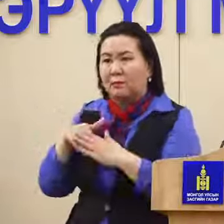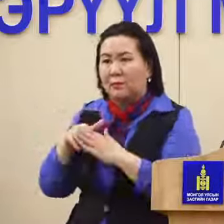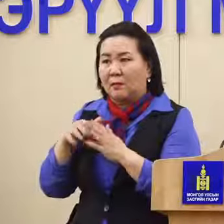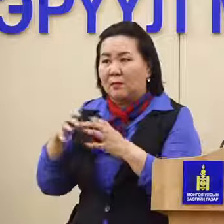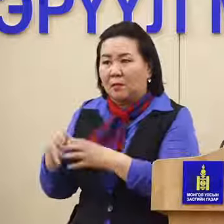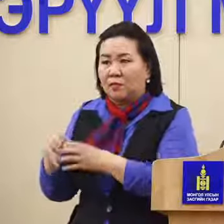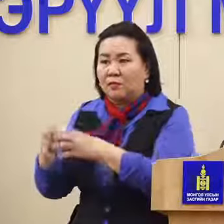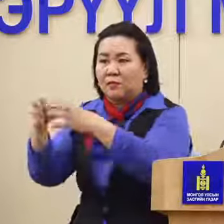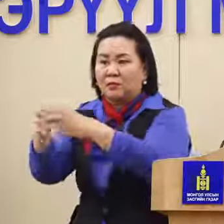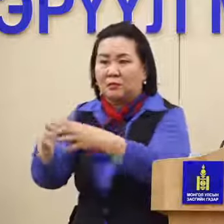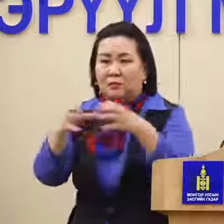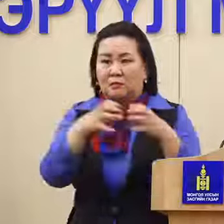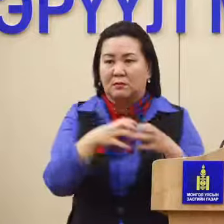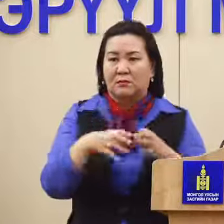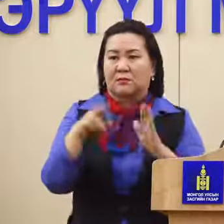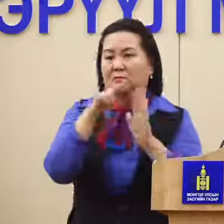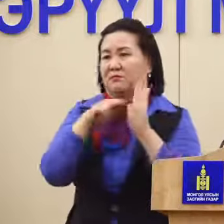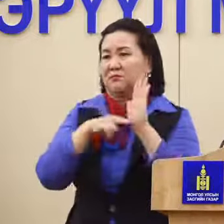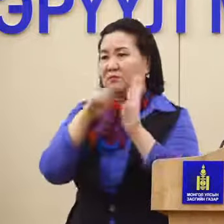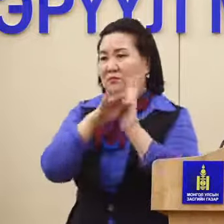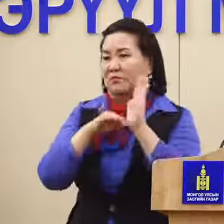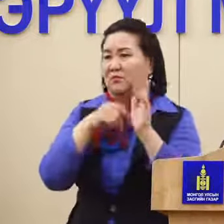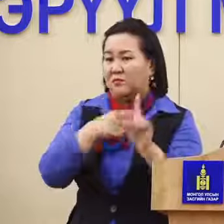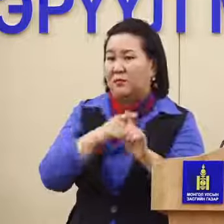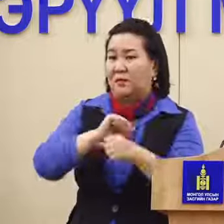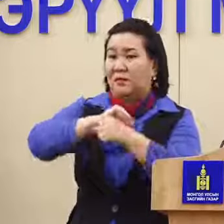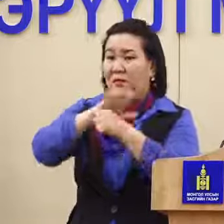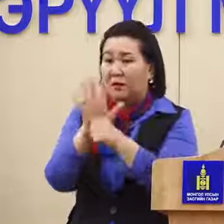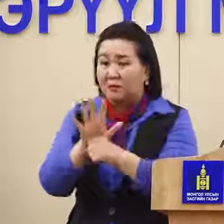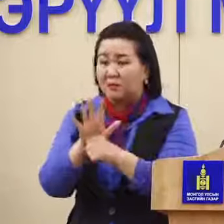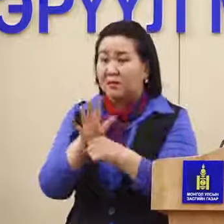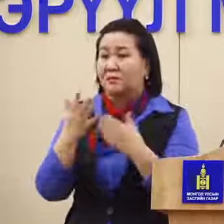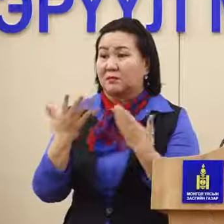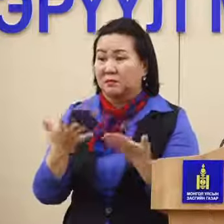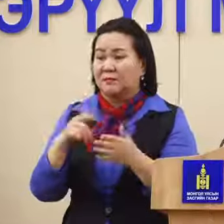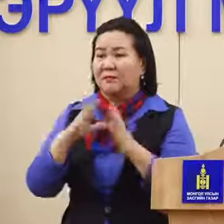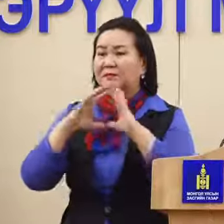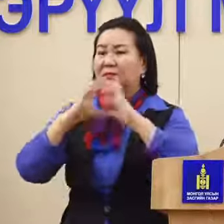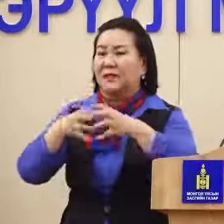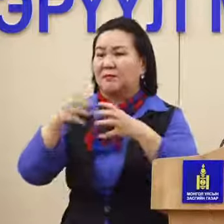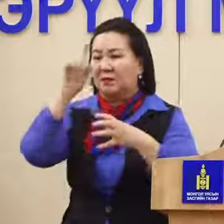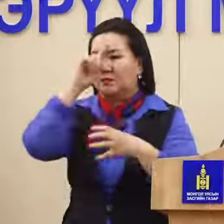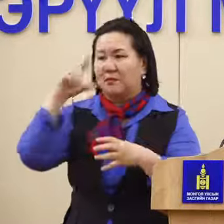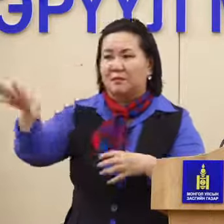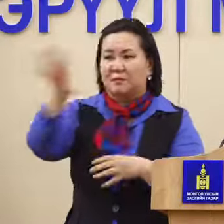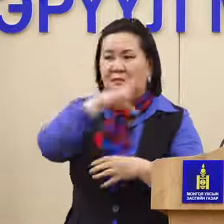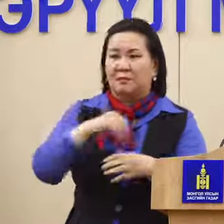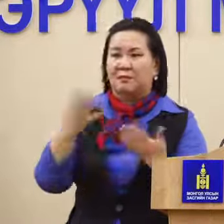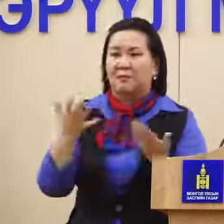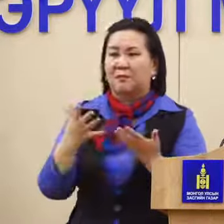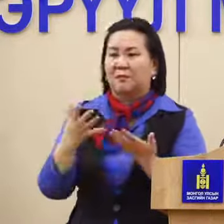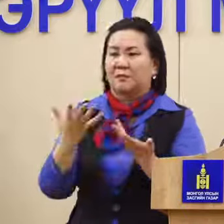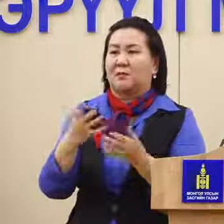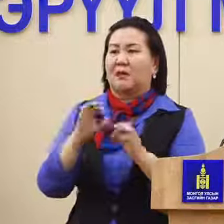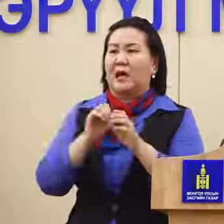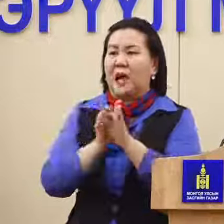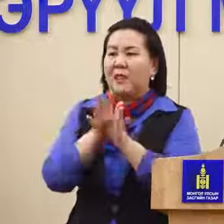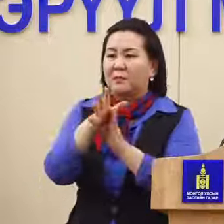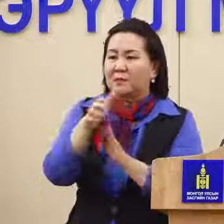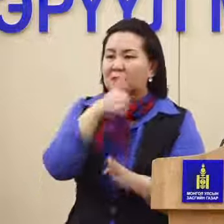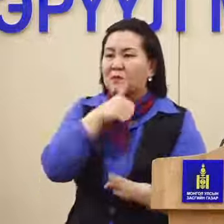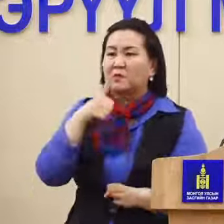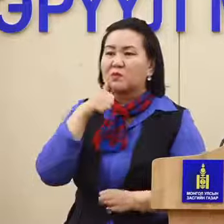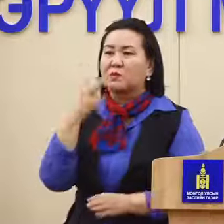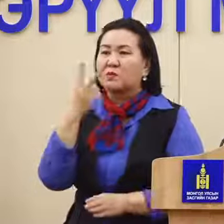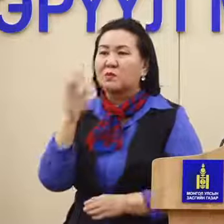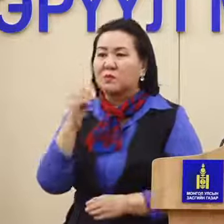хорой тогтоох нь дэглэм ийм хоног байдаг. За коронавирус халдварын хувьд бол Дэлхийн эрүүл мэндийн байгууллагаас тогтоосон албан ёсны нууц үеийн